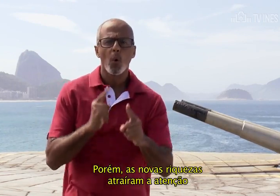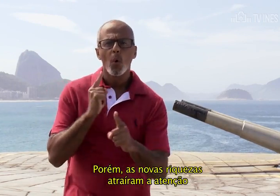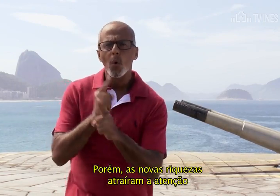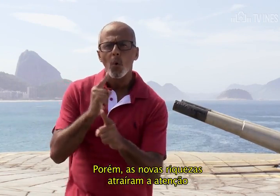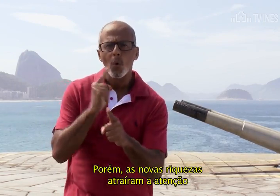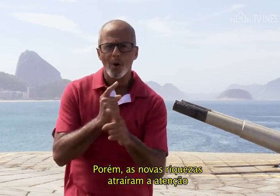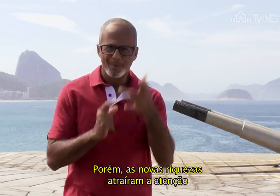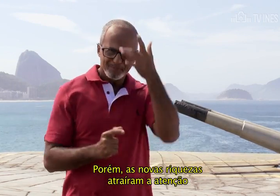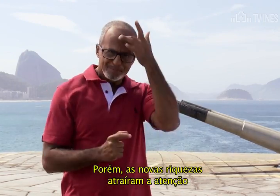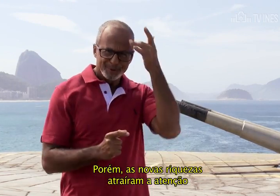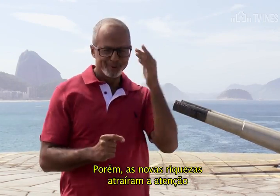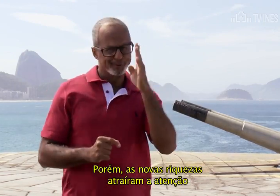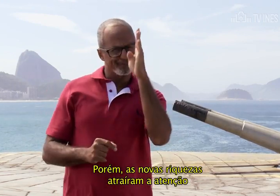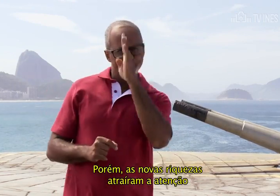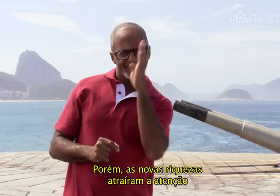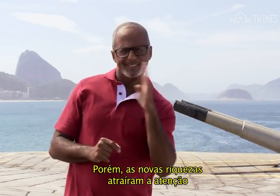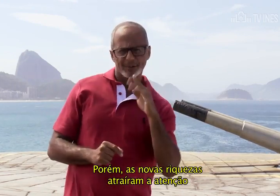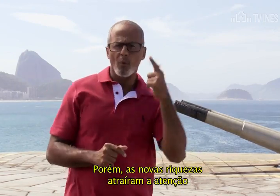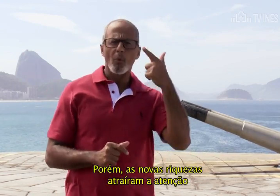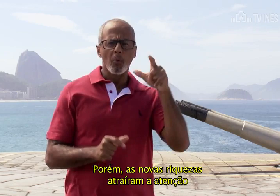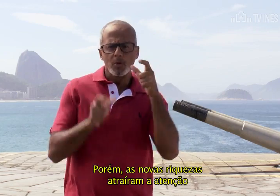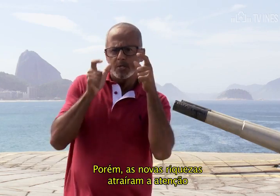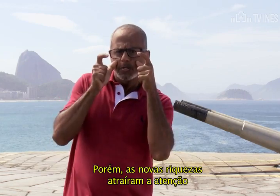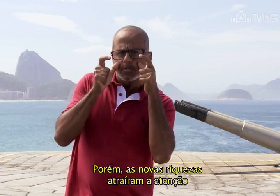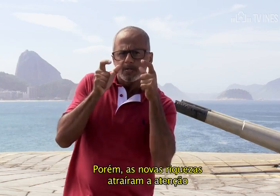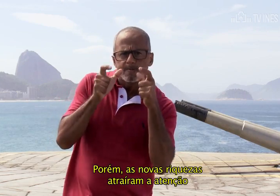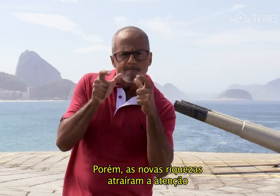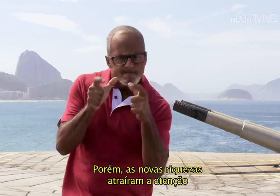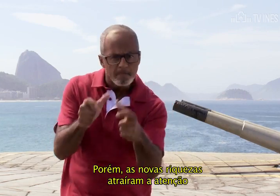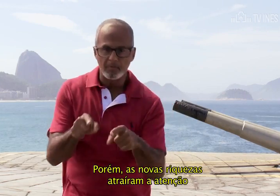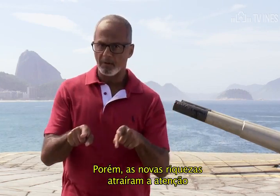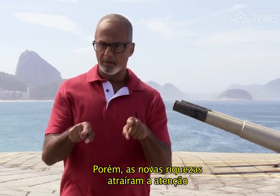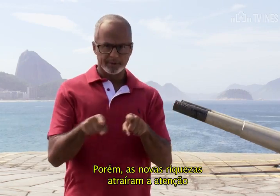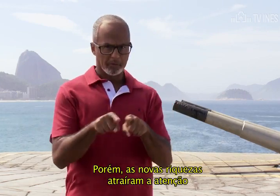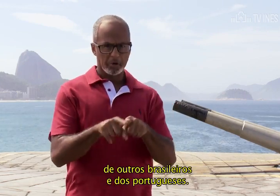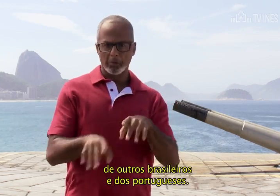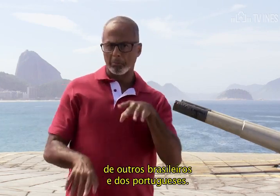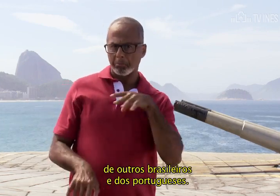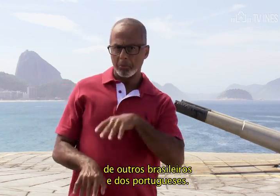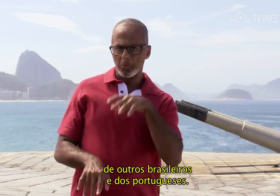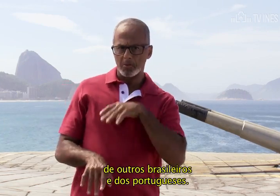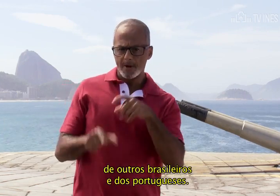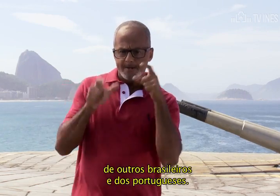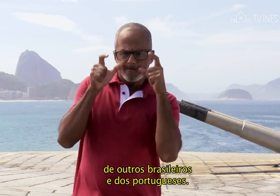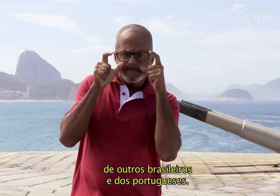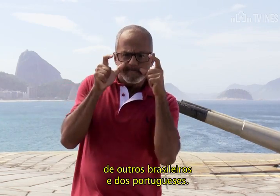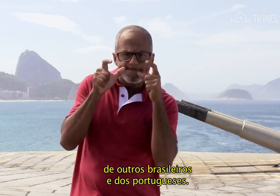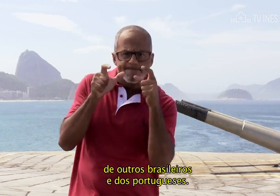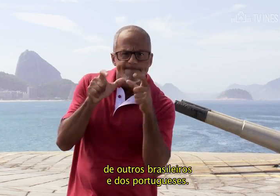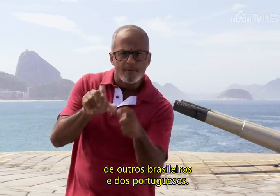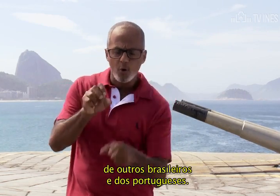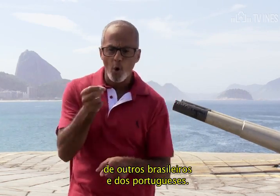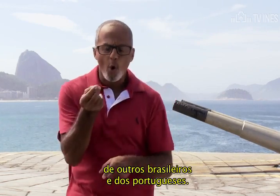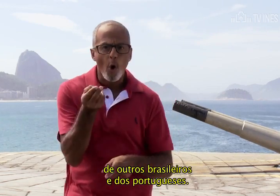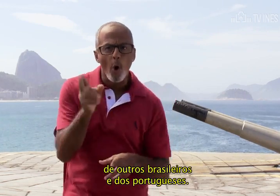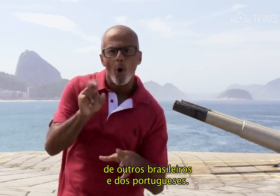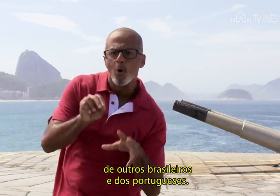novas riquezas atraíram a atenção de outros brasileiros e dos